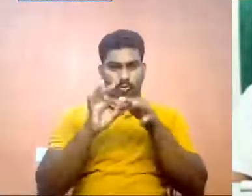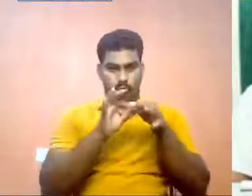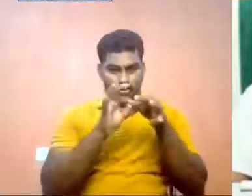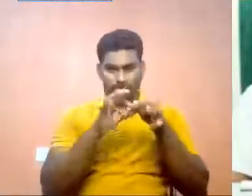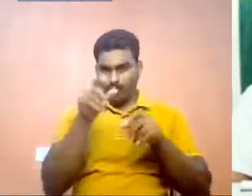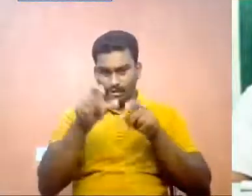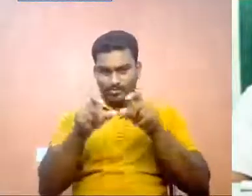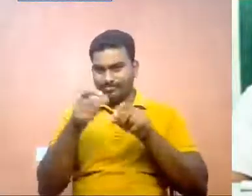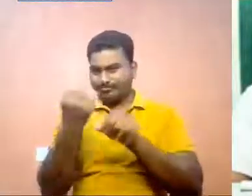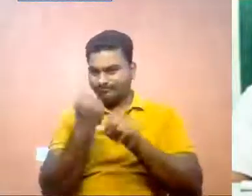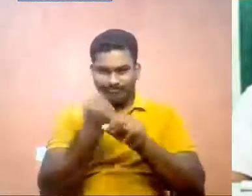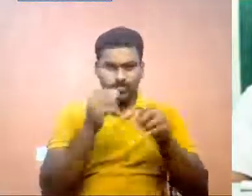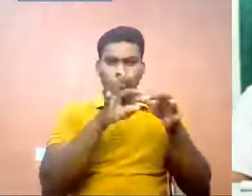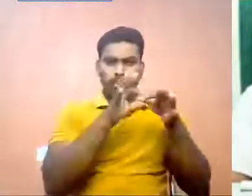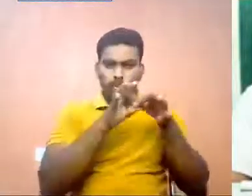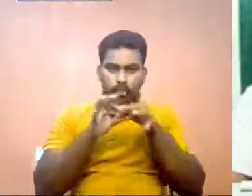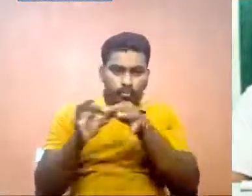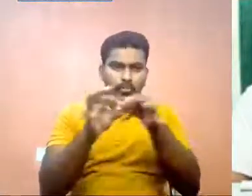ഇങ്ങനെ